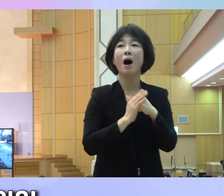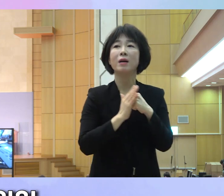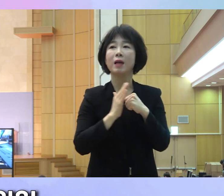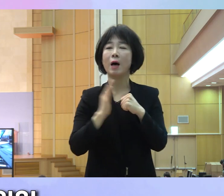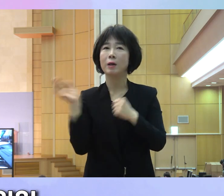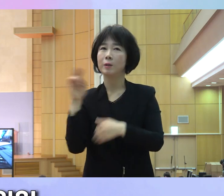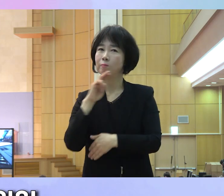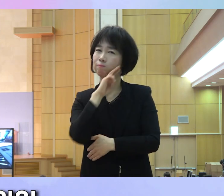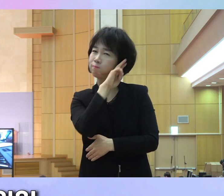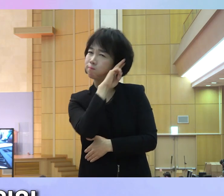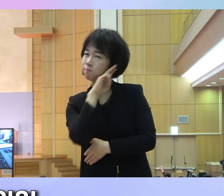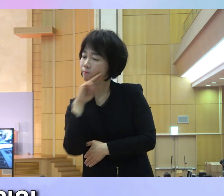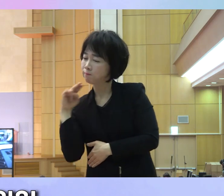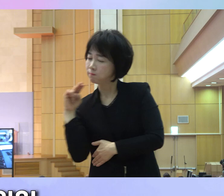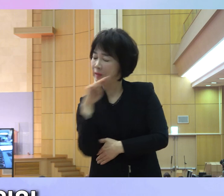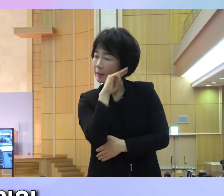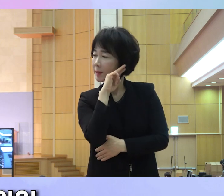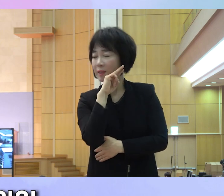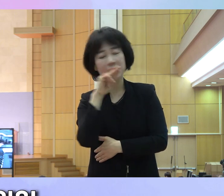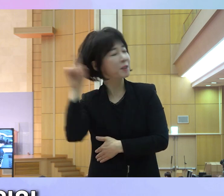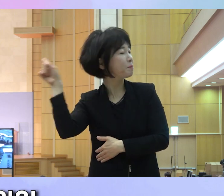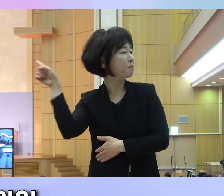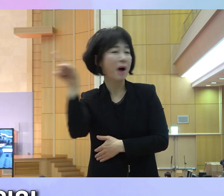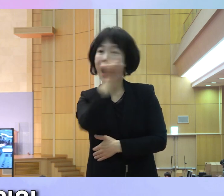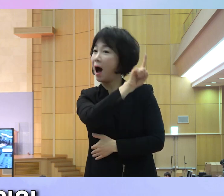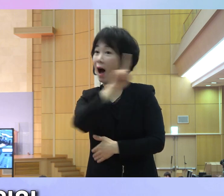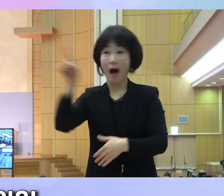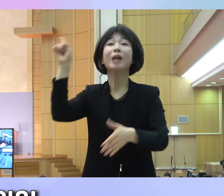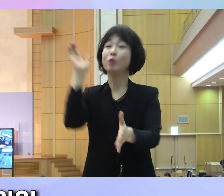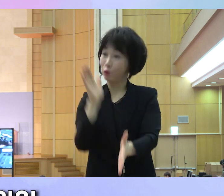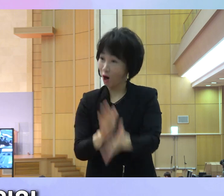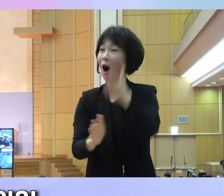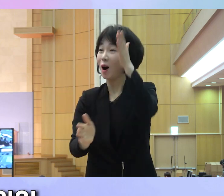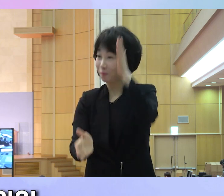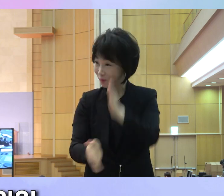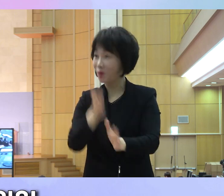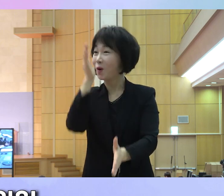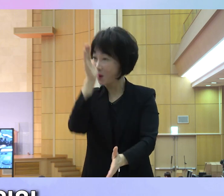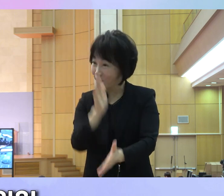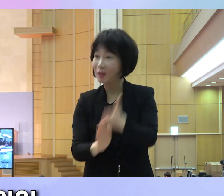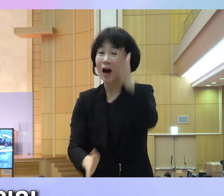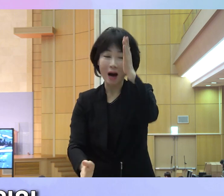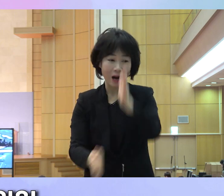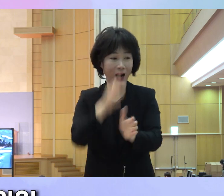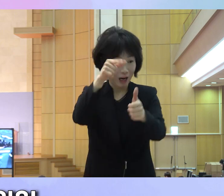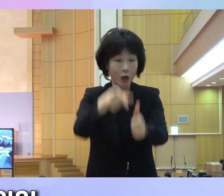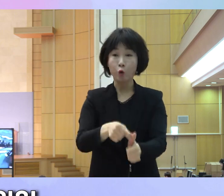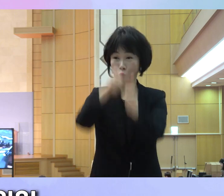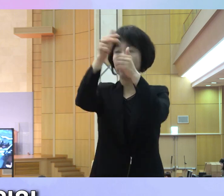허락하심 받았으니 2절 찬양합니다. 구주 예수 의지함이